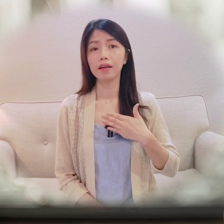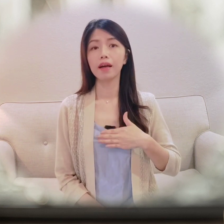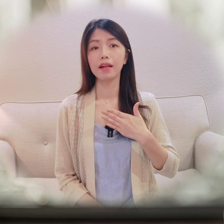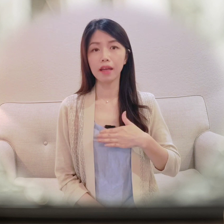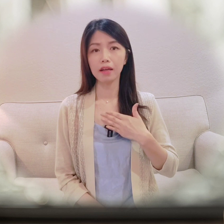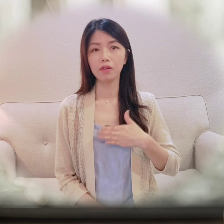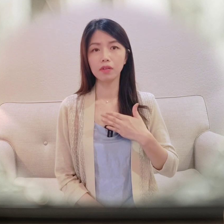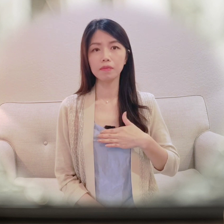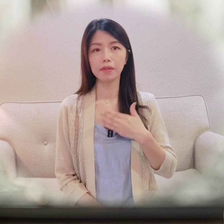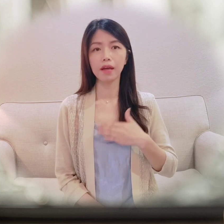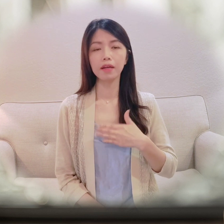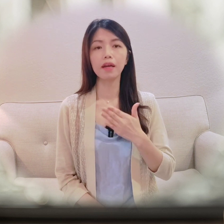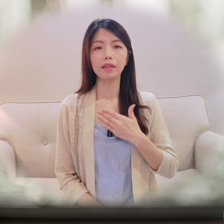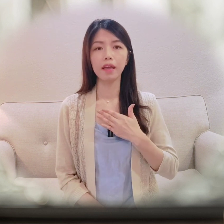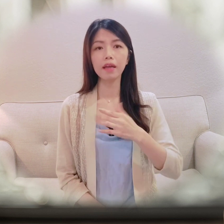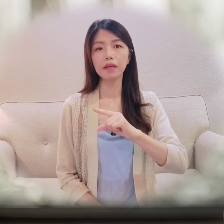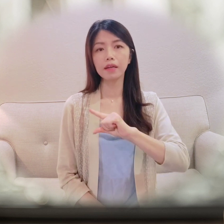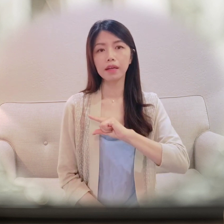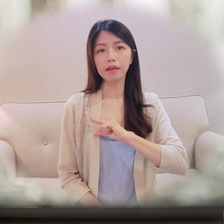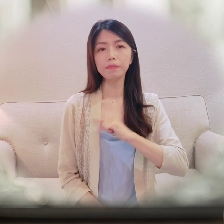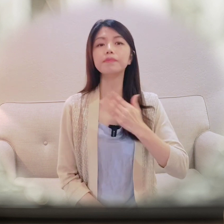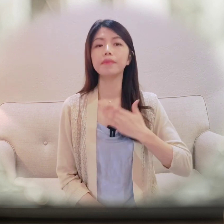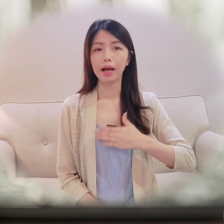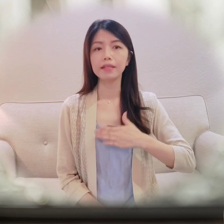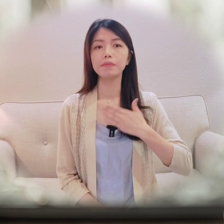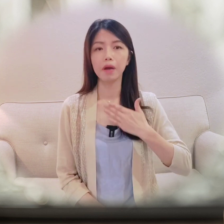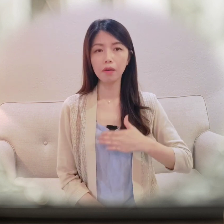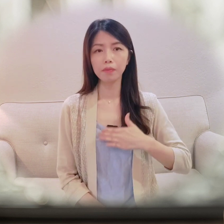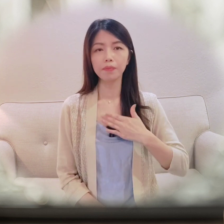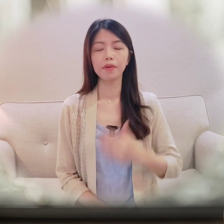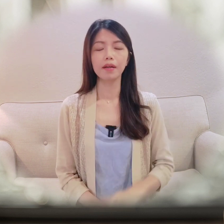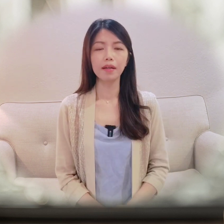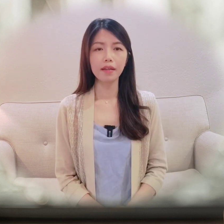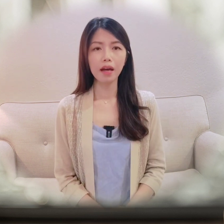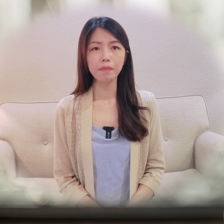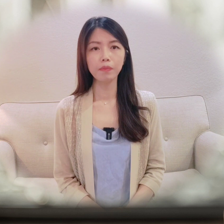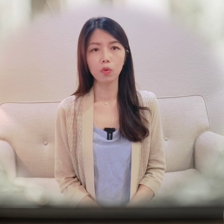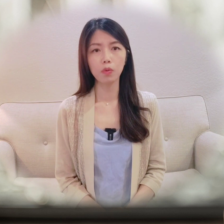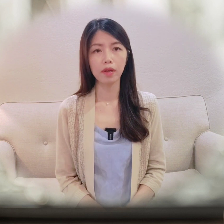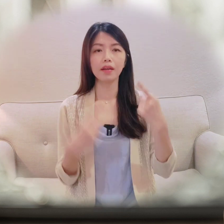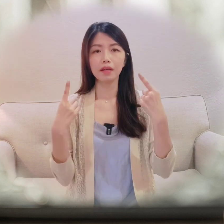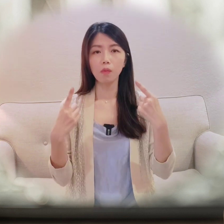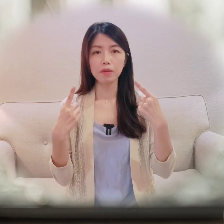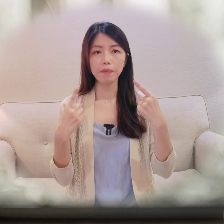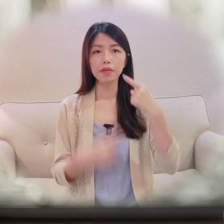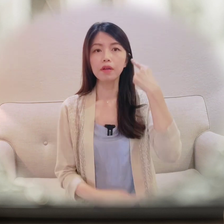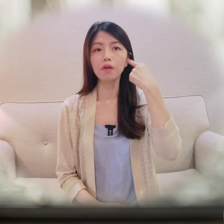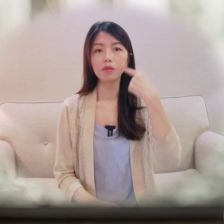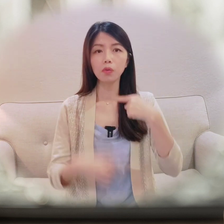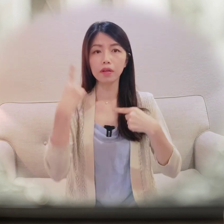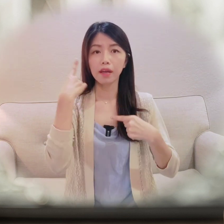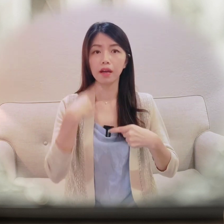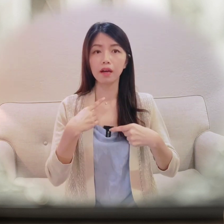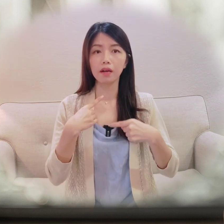알아, 알다 이런 뜻입니다. 내 이름 아시며 상한 맘 돌보네. 검지만